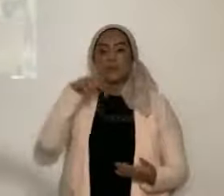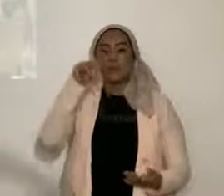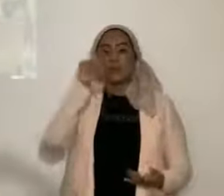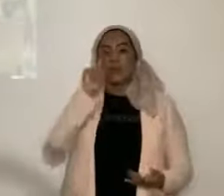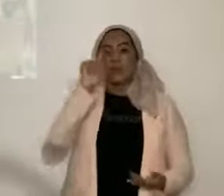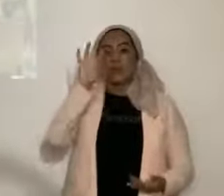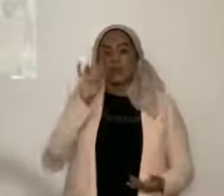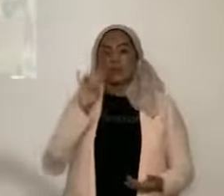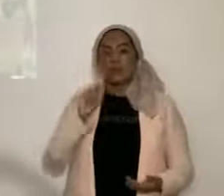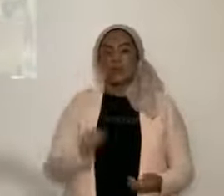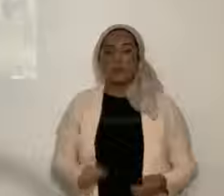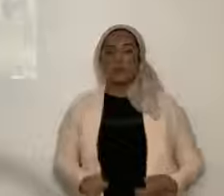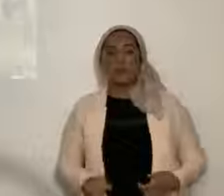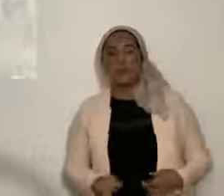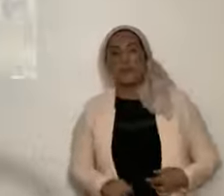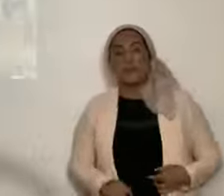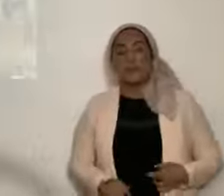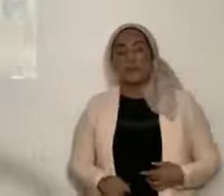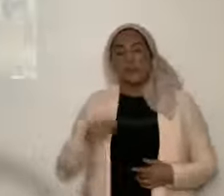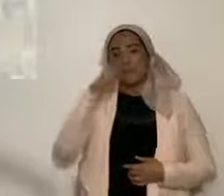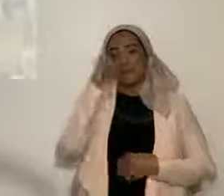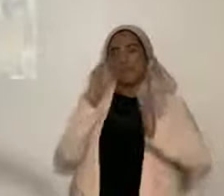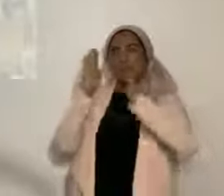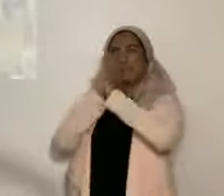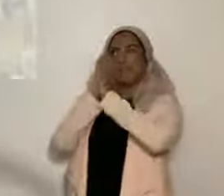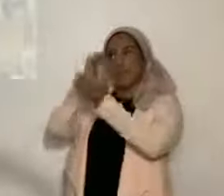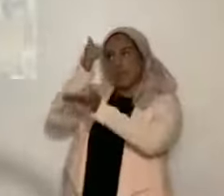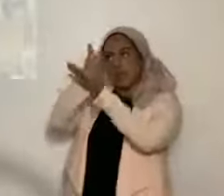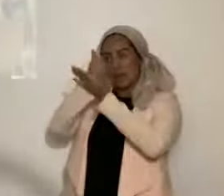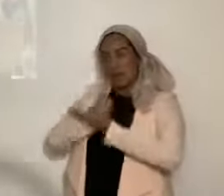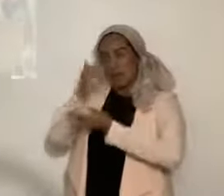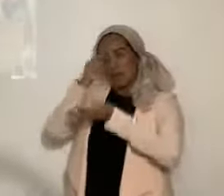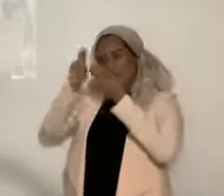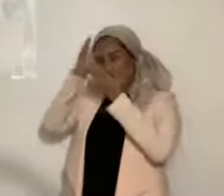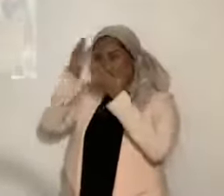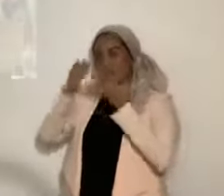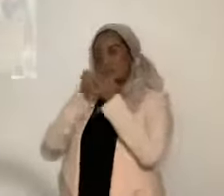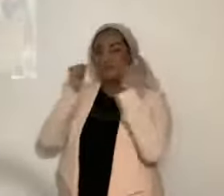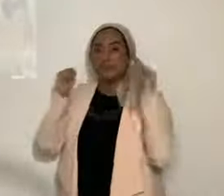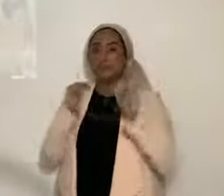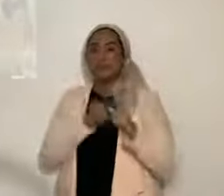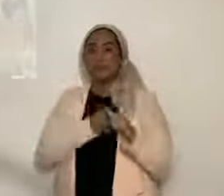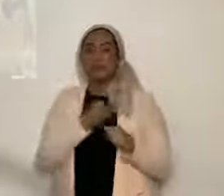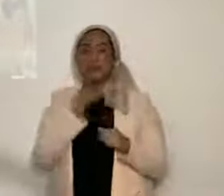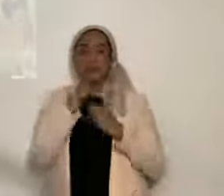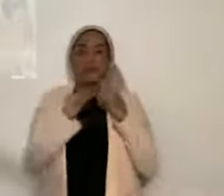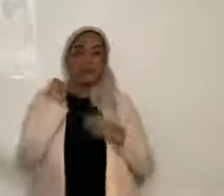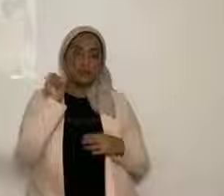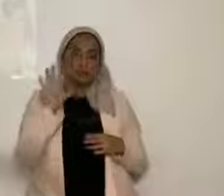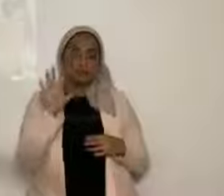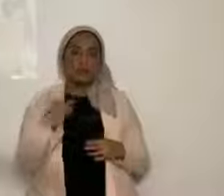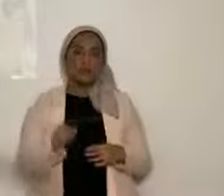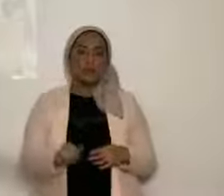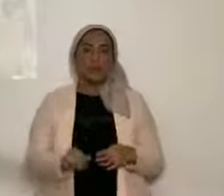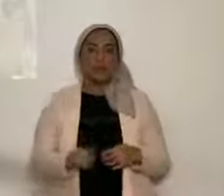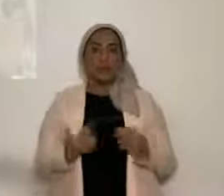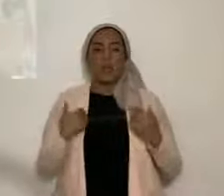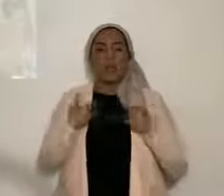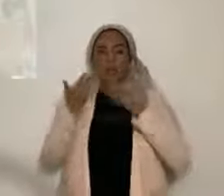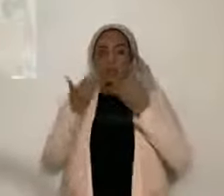27, porque es de pedir ayuda al Eterno que nos rescate. Y el verso 5 viene